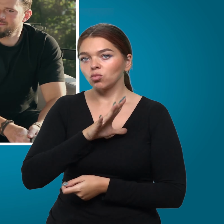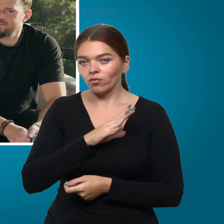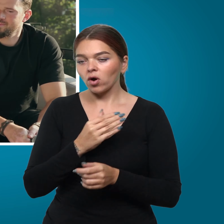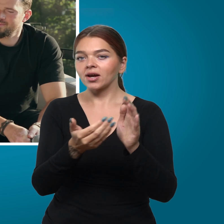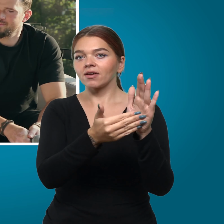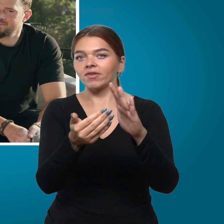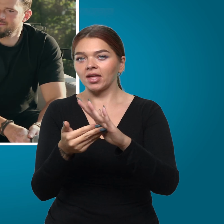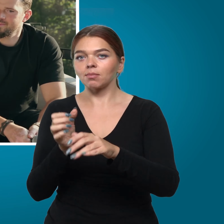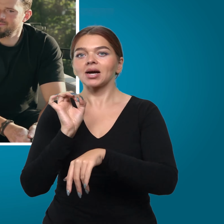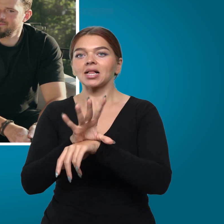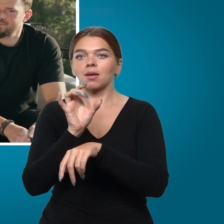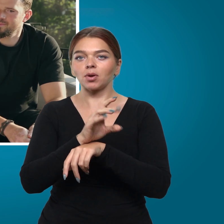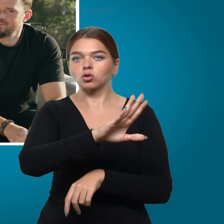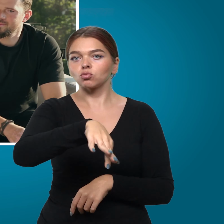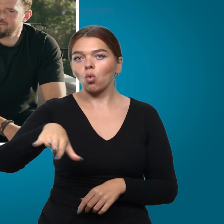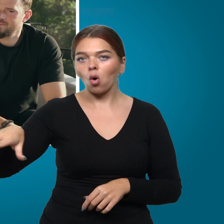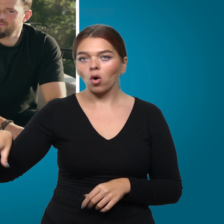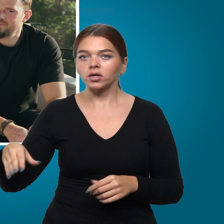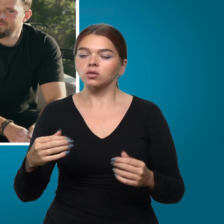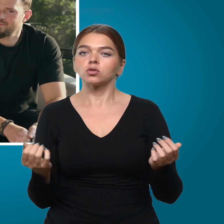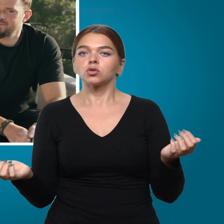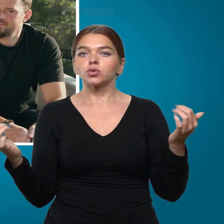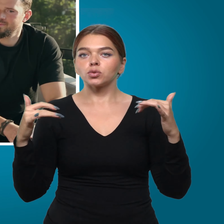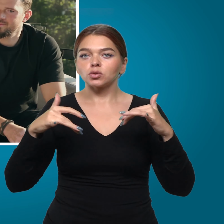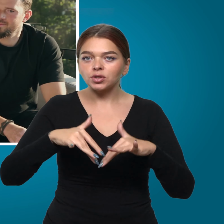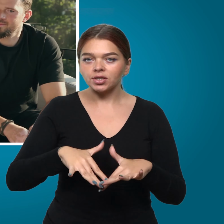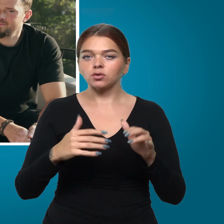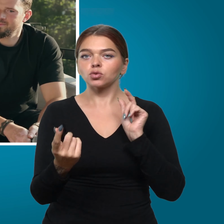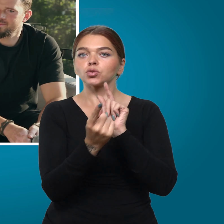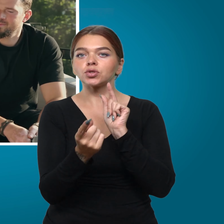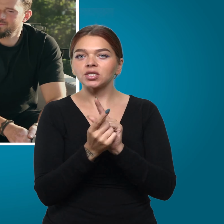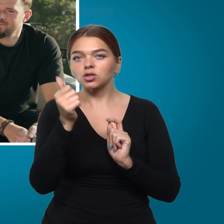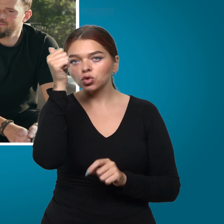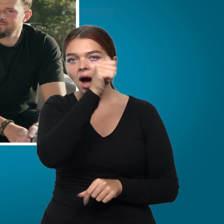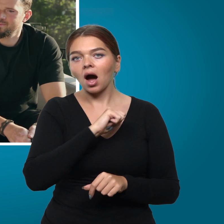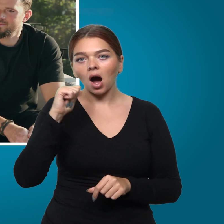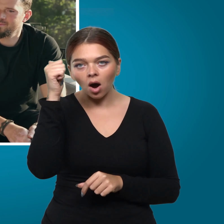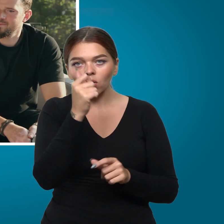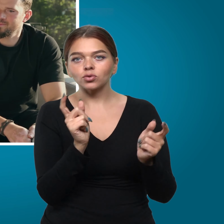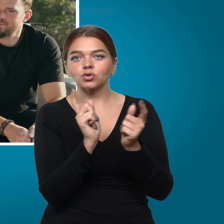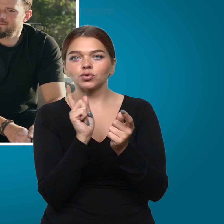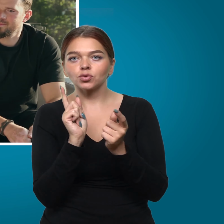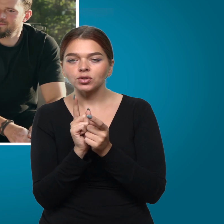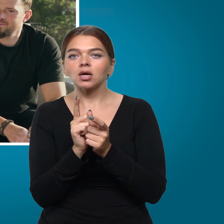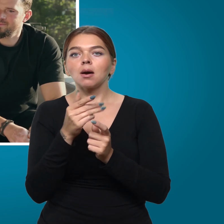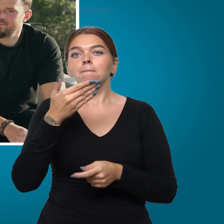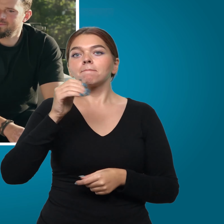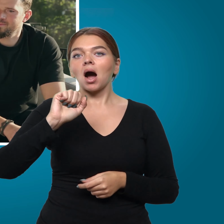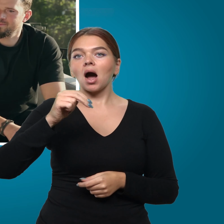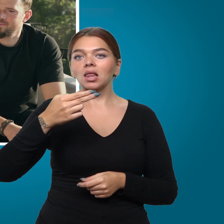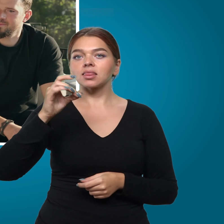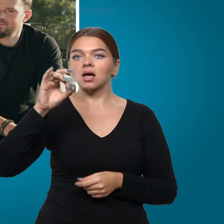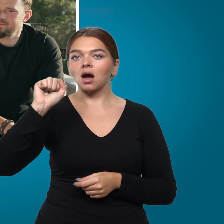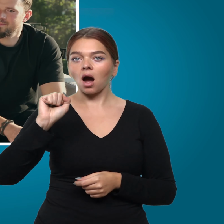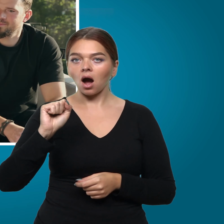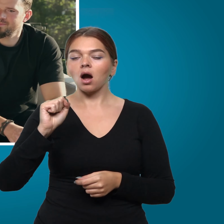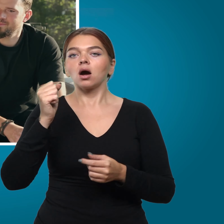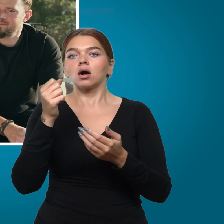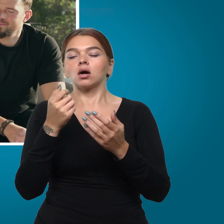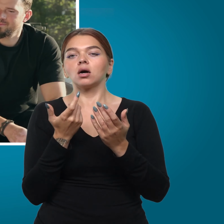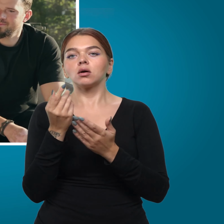komiksų paskaita. Labai fainas renginys. Irgi iniciatyva pritraukti šiek tiek tą jaunesnį,